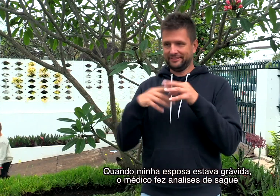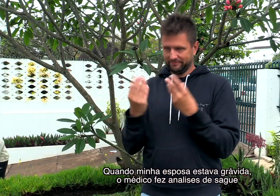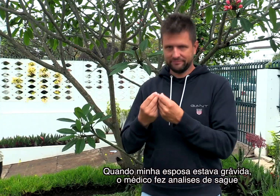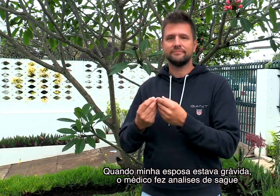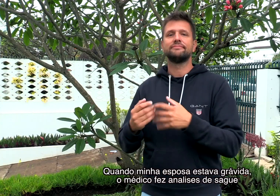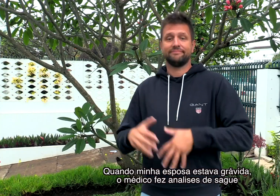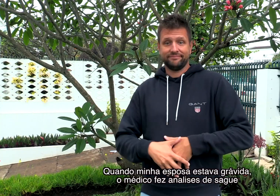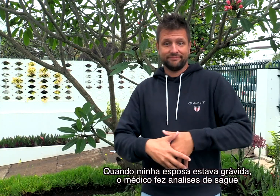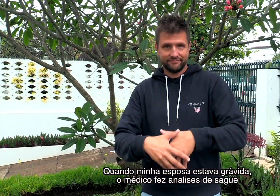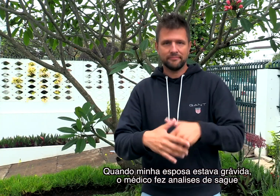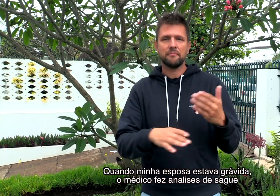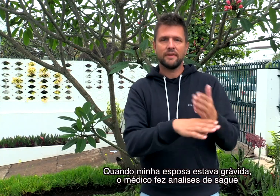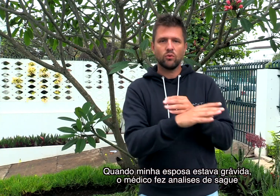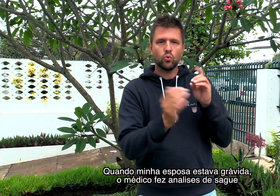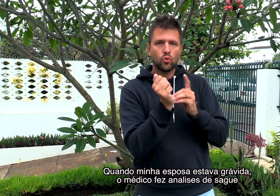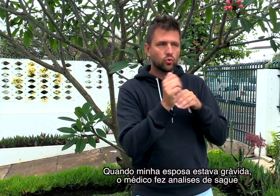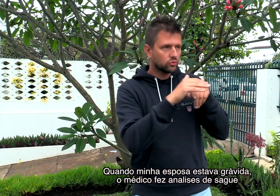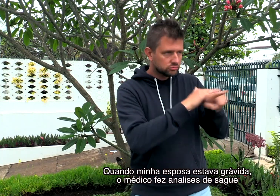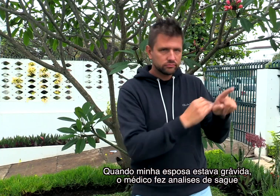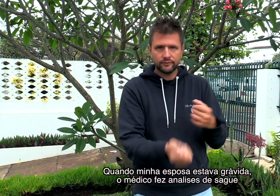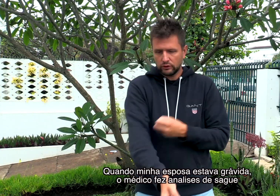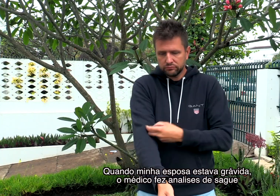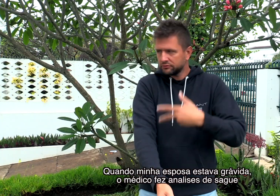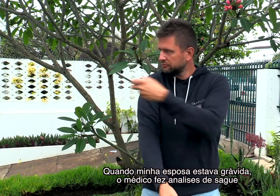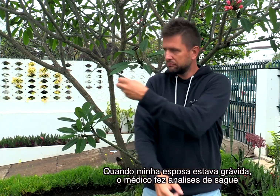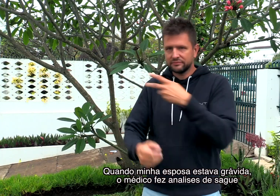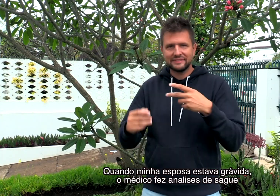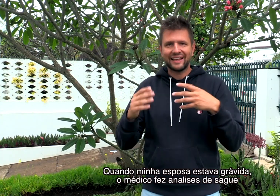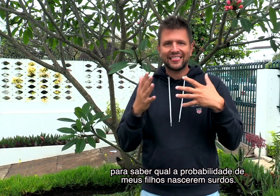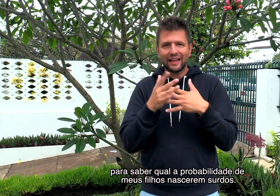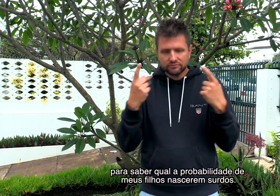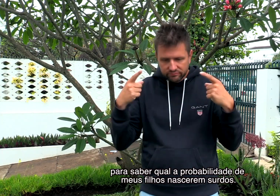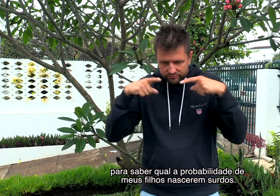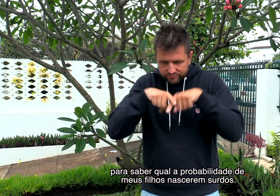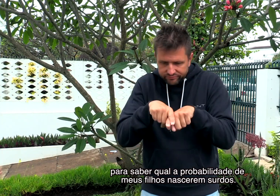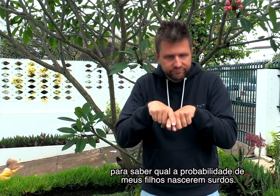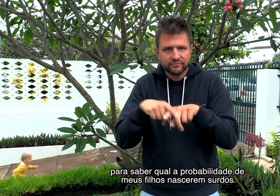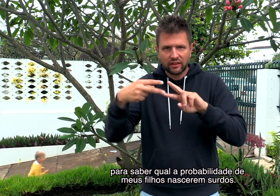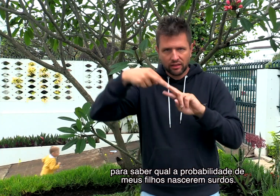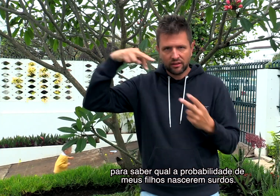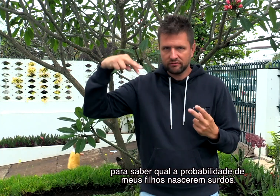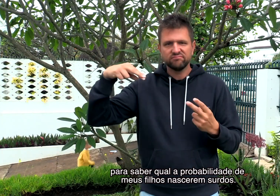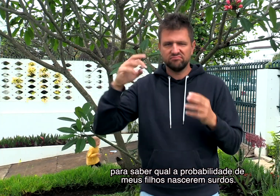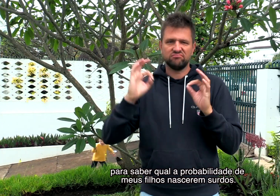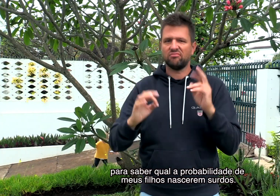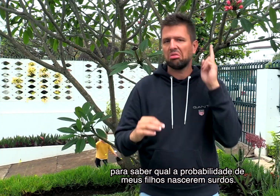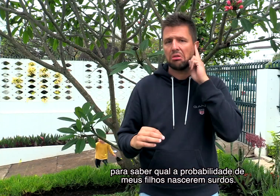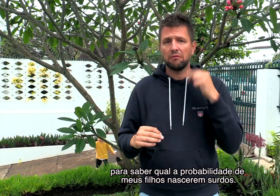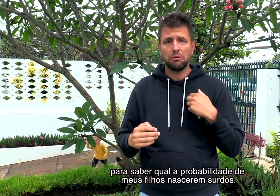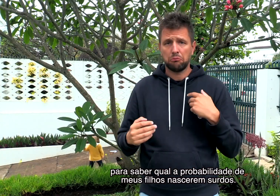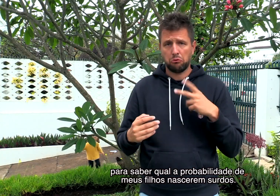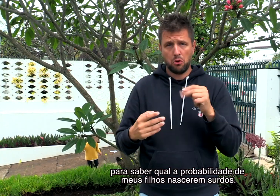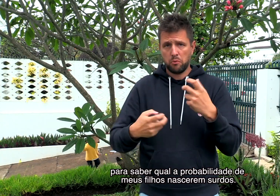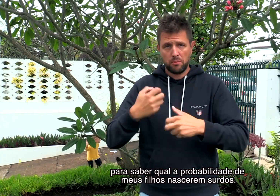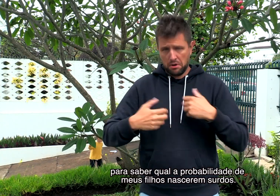Quando minha esposa estava grávida, o médico fez análise de sangue para saber qual é a probabilidade de